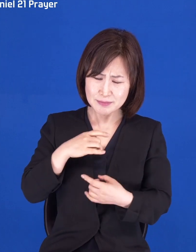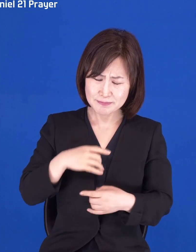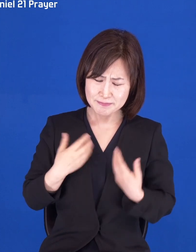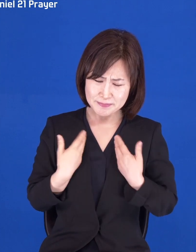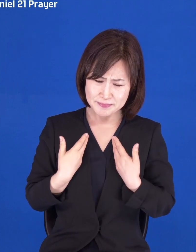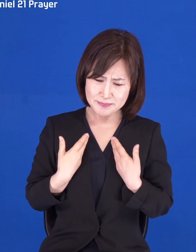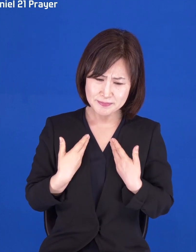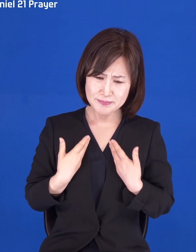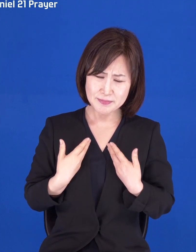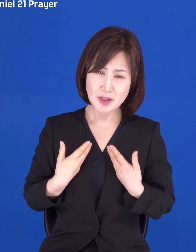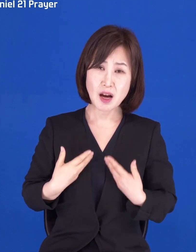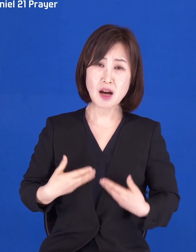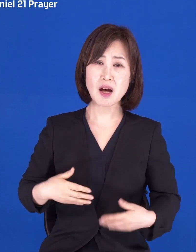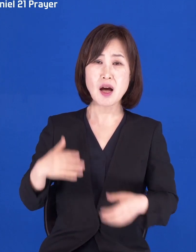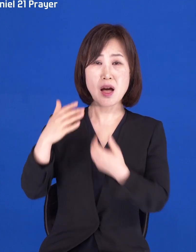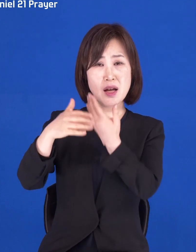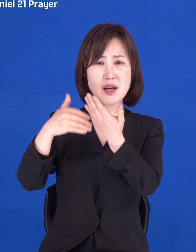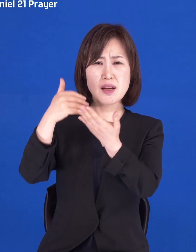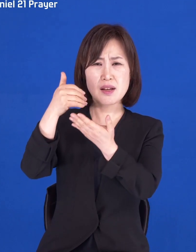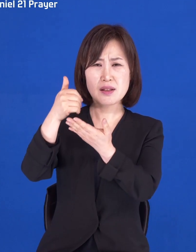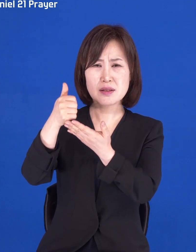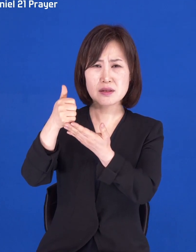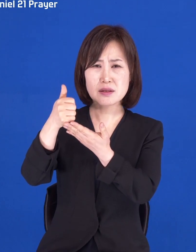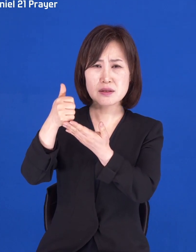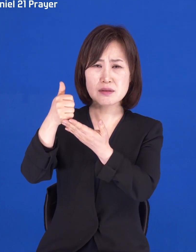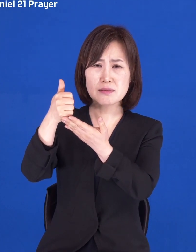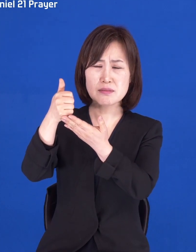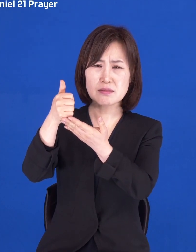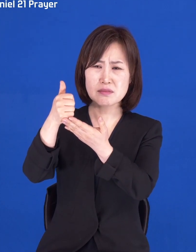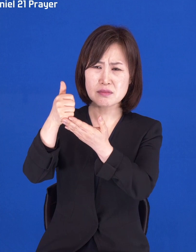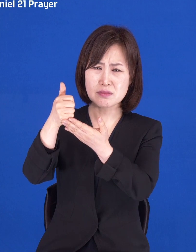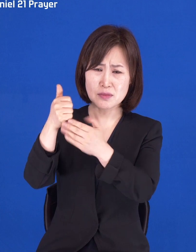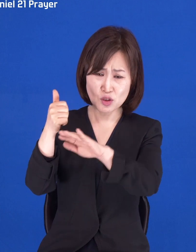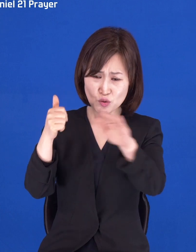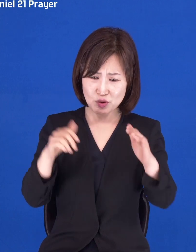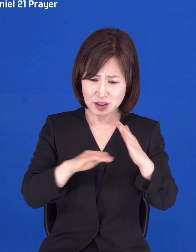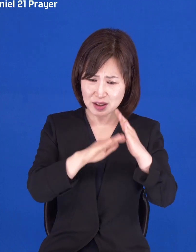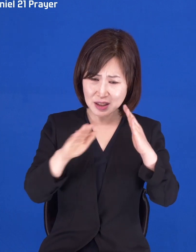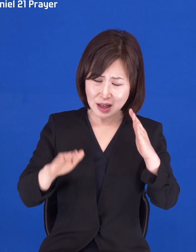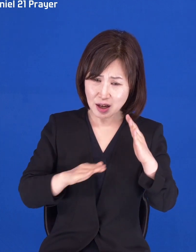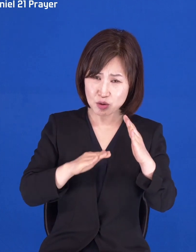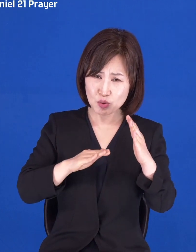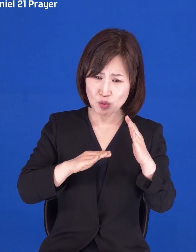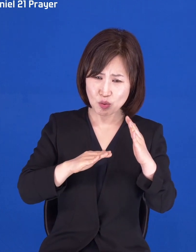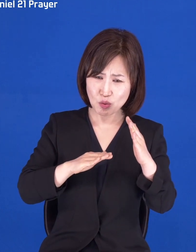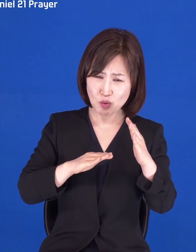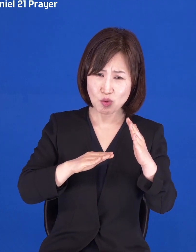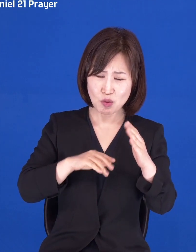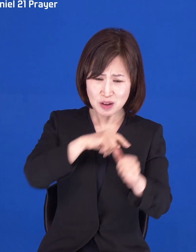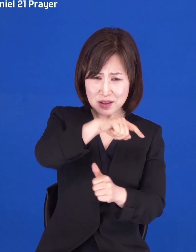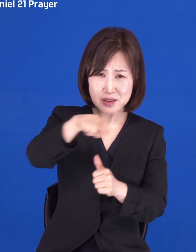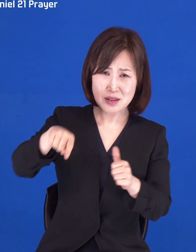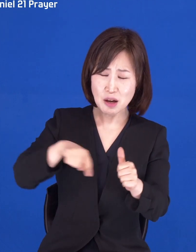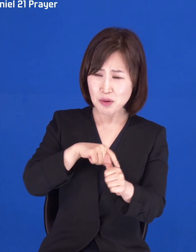조용히 하나님 우리 가족 상황 다 아시죠?